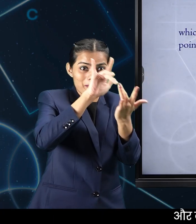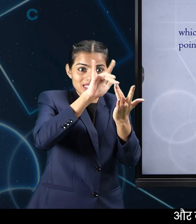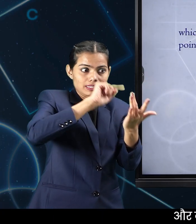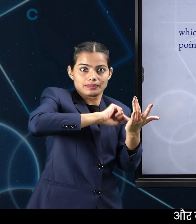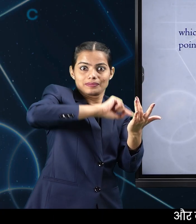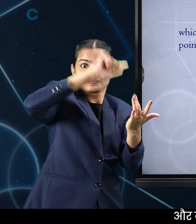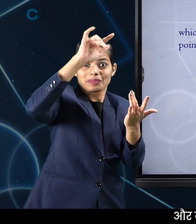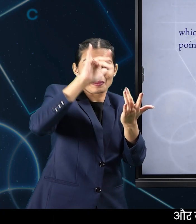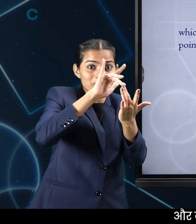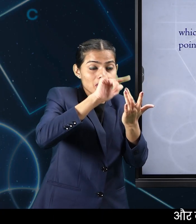छूती है।